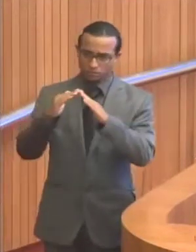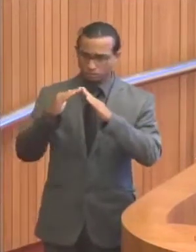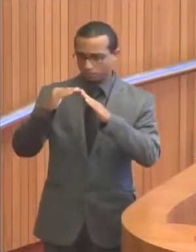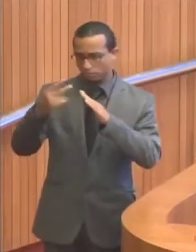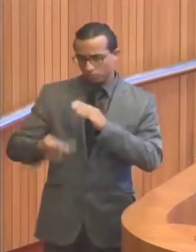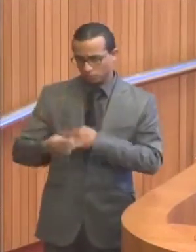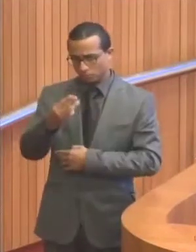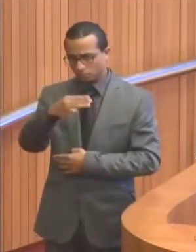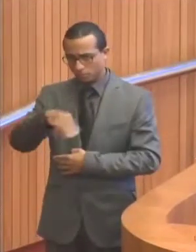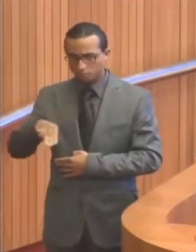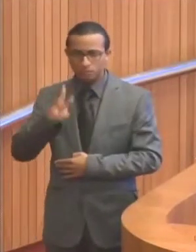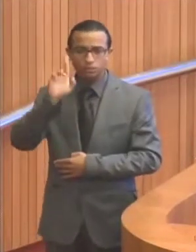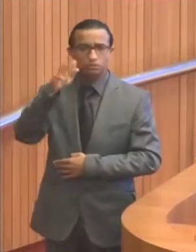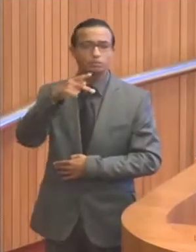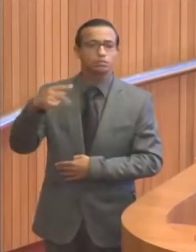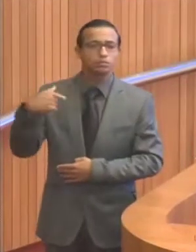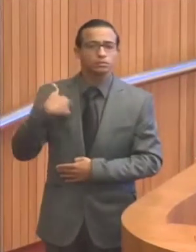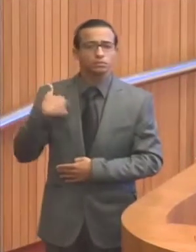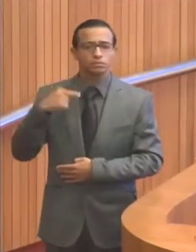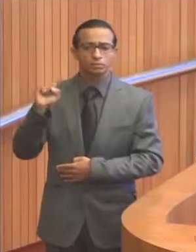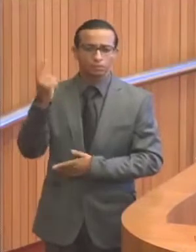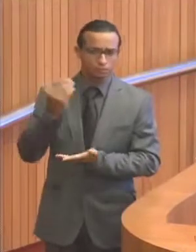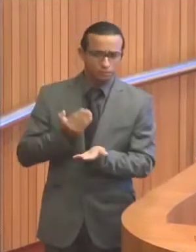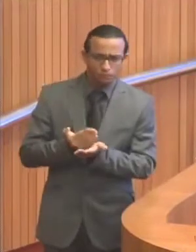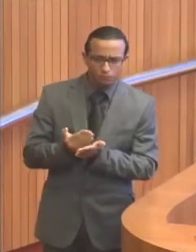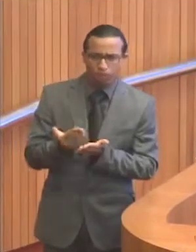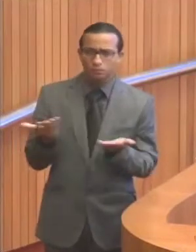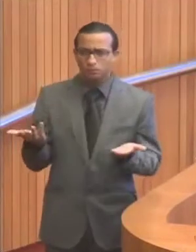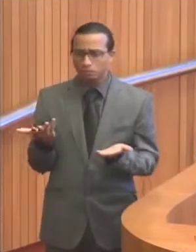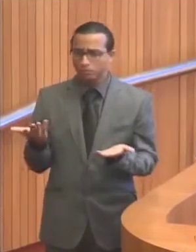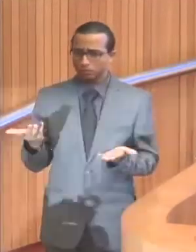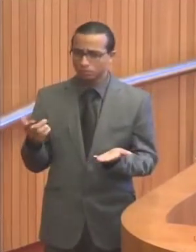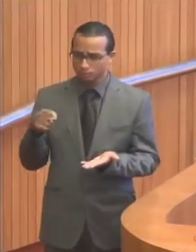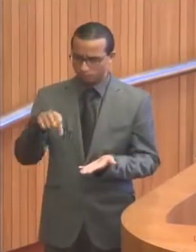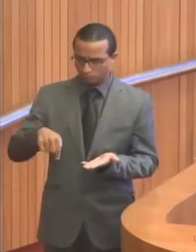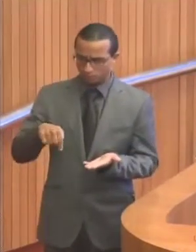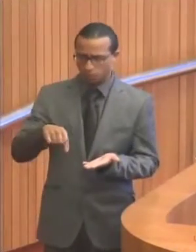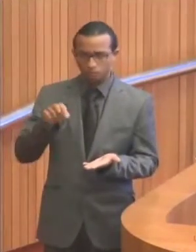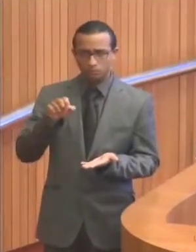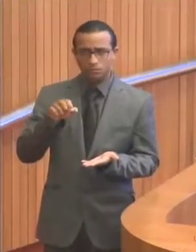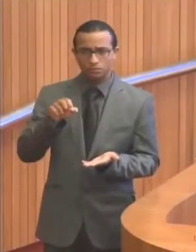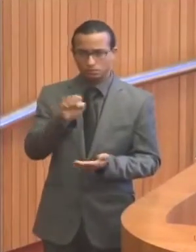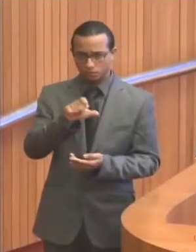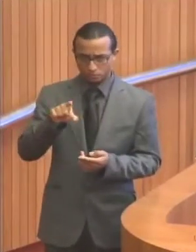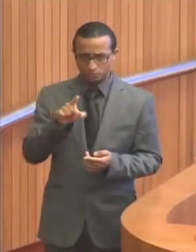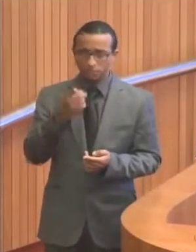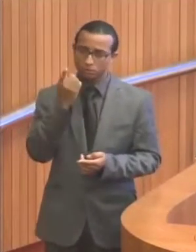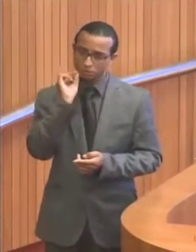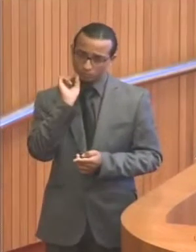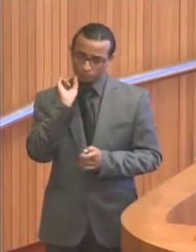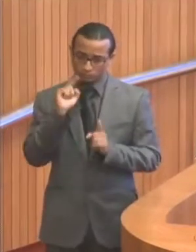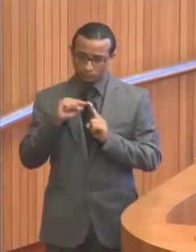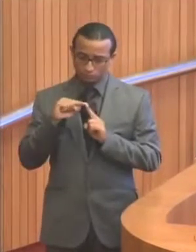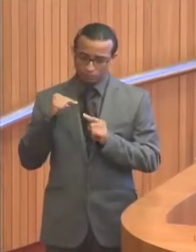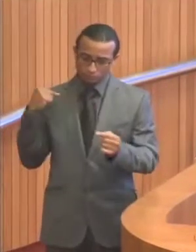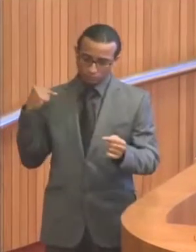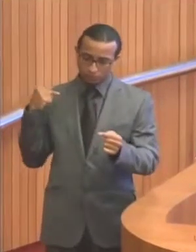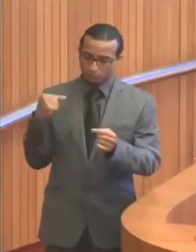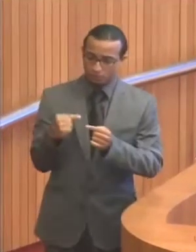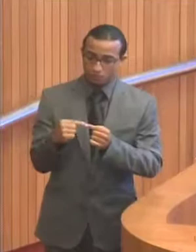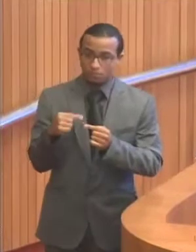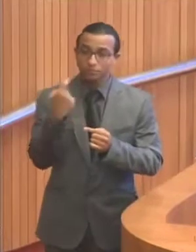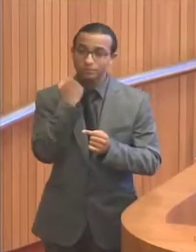presidente, inicialmente eu queria registrar que acontece em São Luís, de ontem até